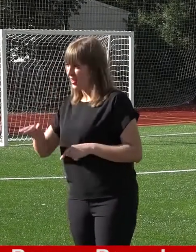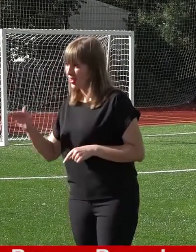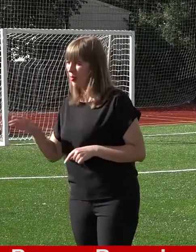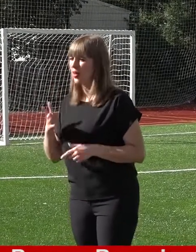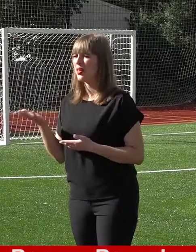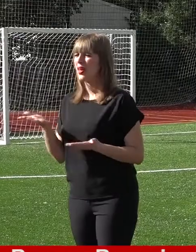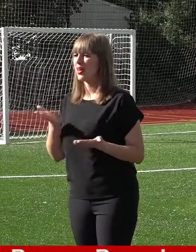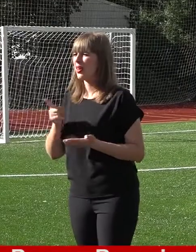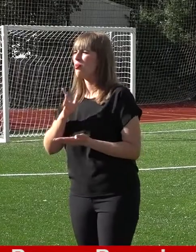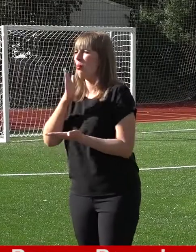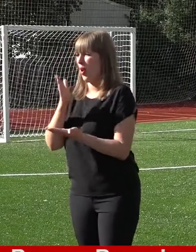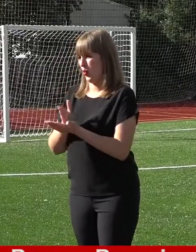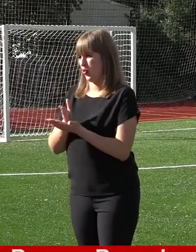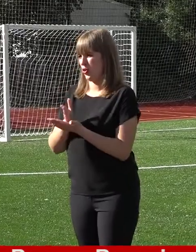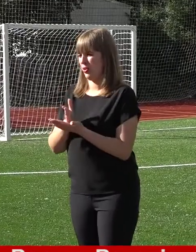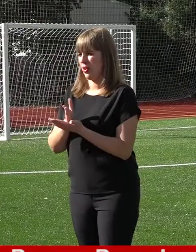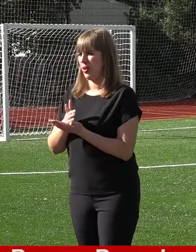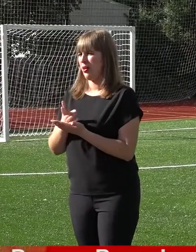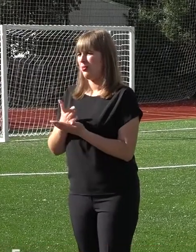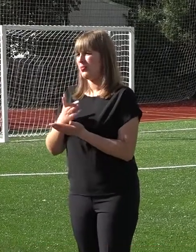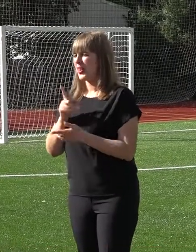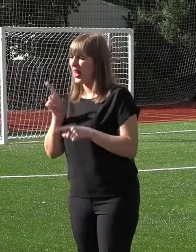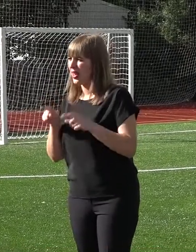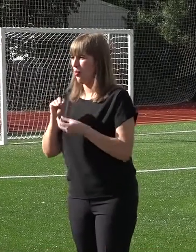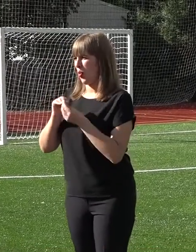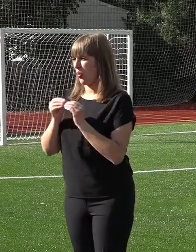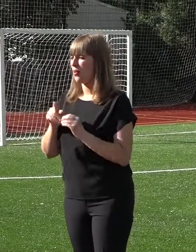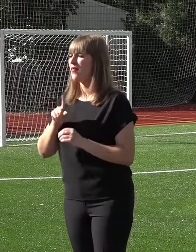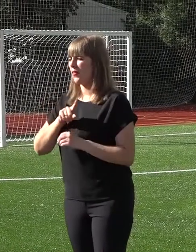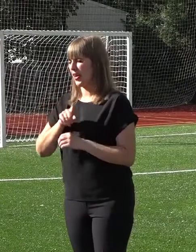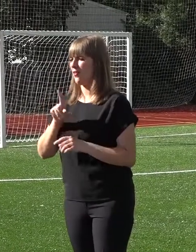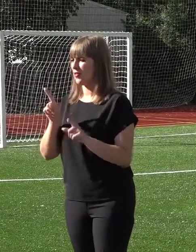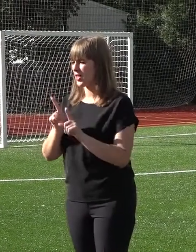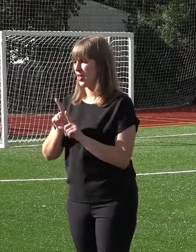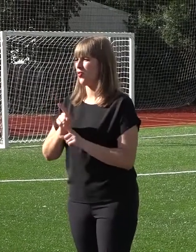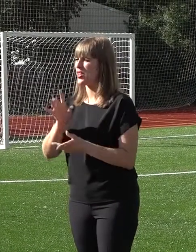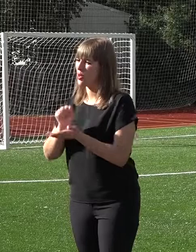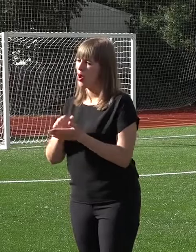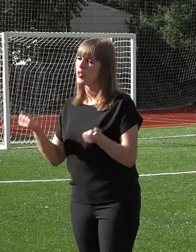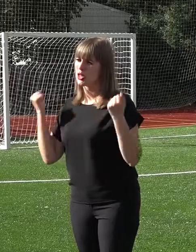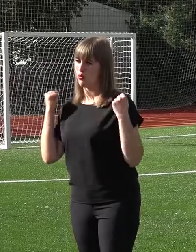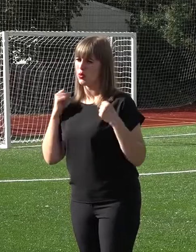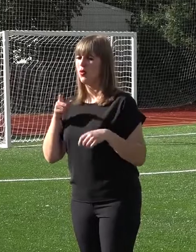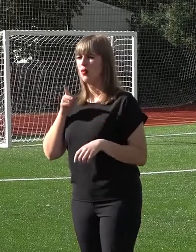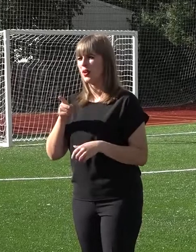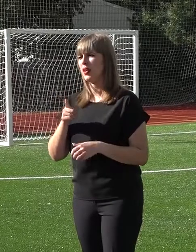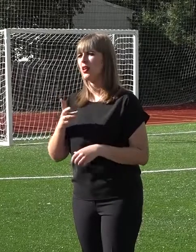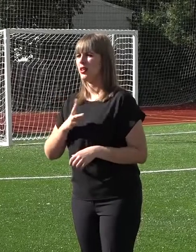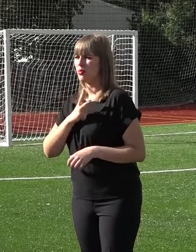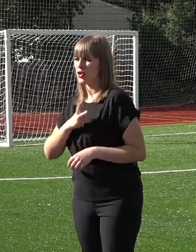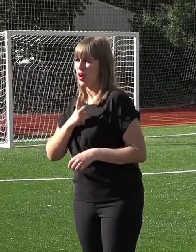які навіть маючи певні вади, вони все рівно займаються спортом, вони часто, в них